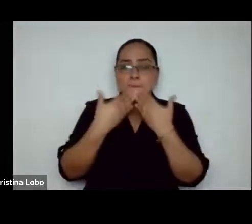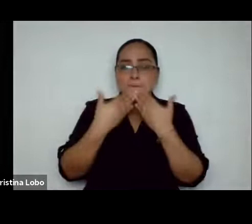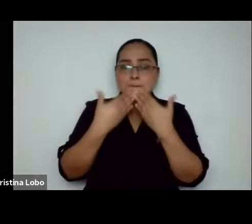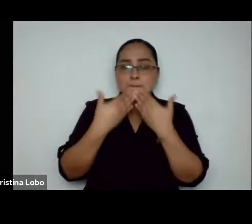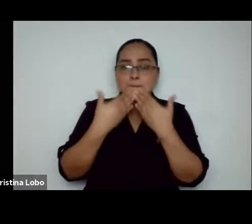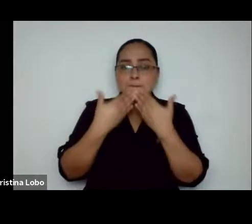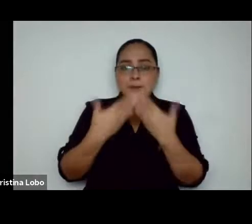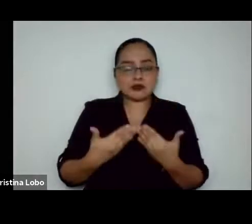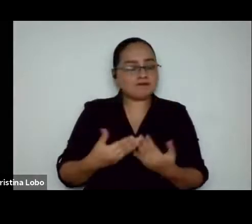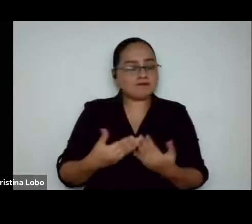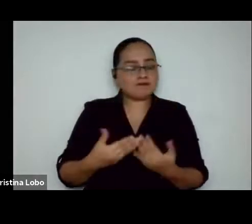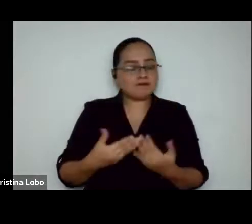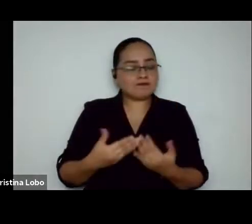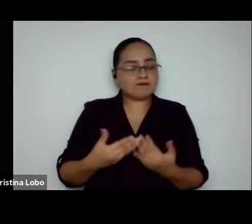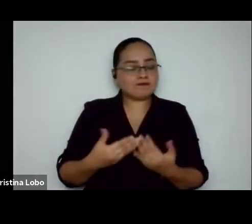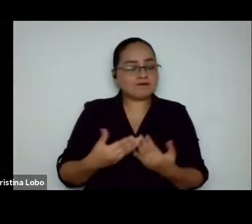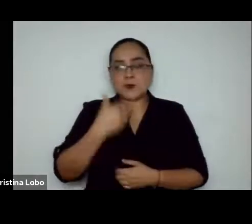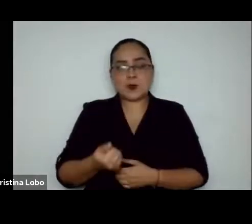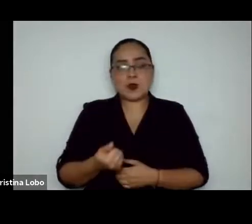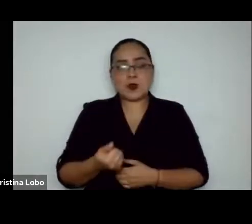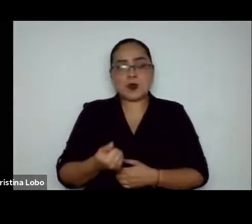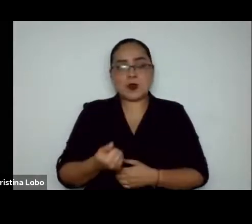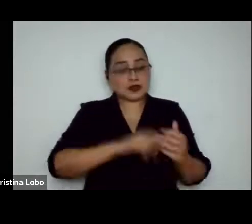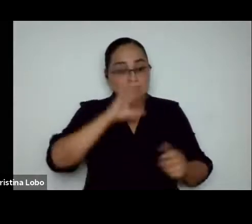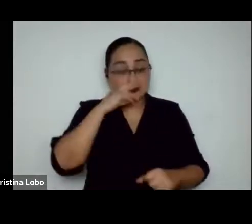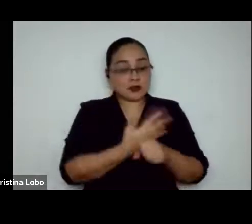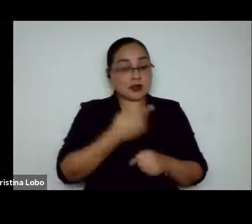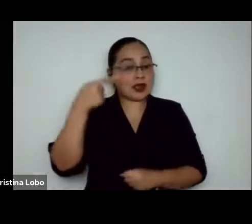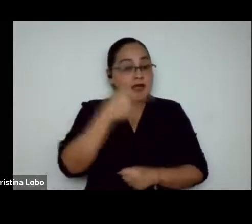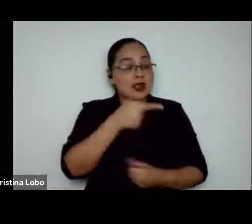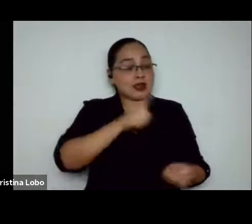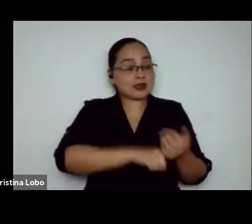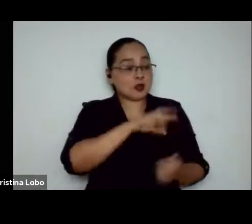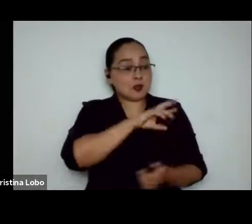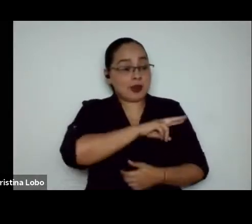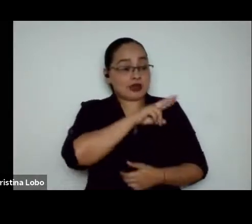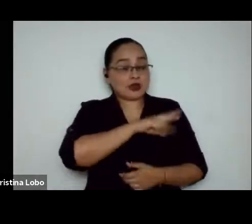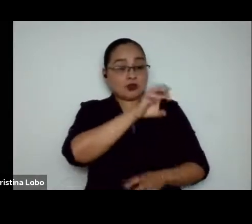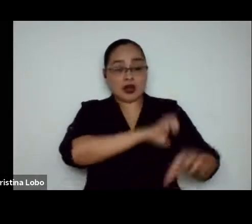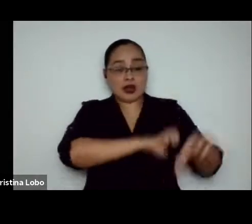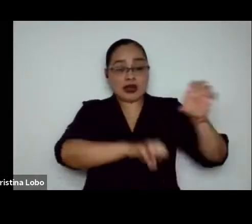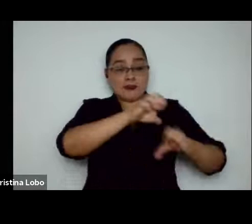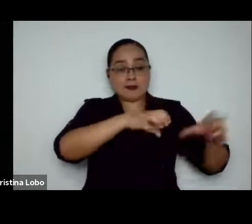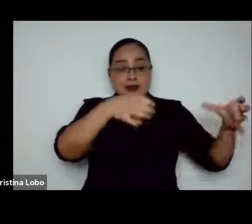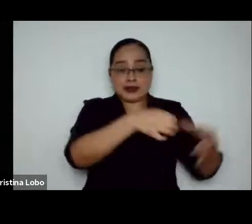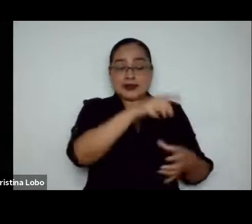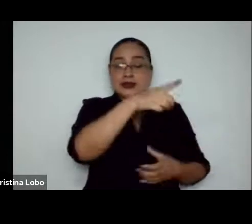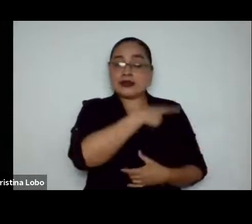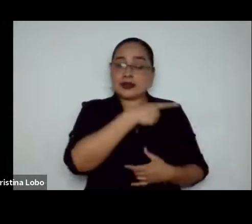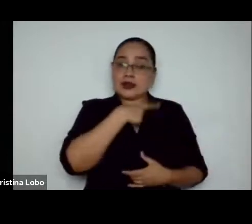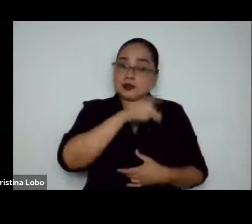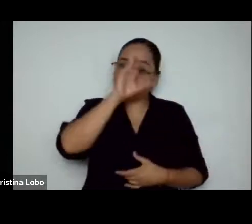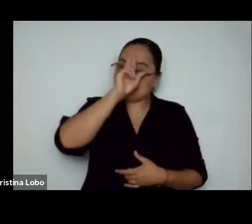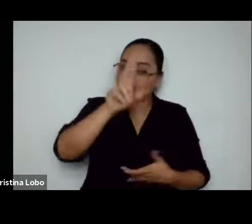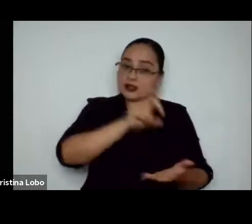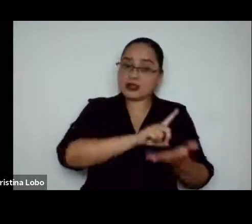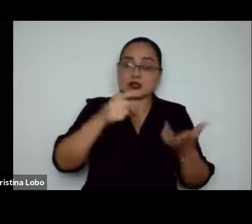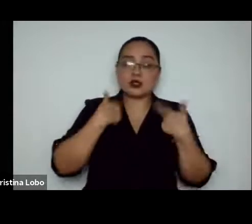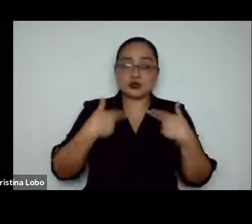sobre todo en esos casos, hay una obligación por parte de los particulares de también respetar los derechos